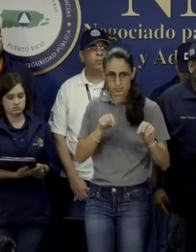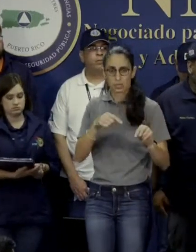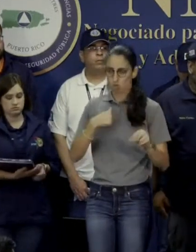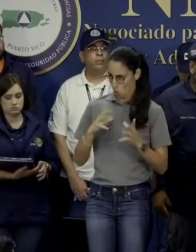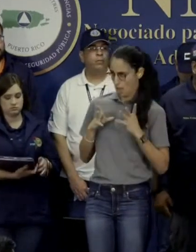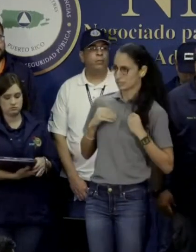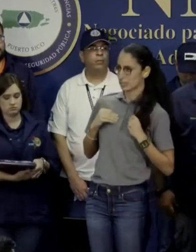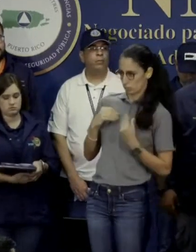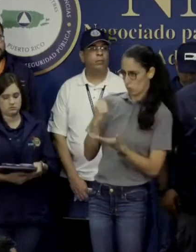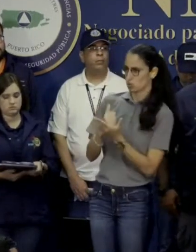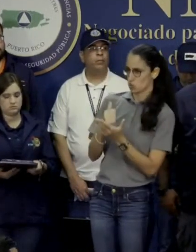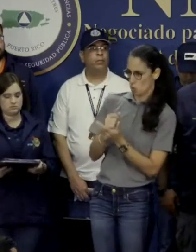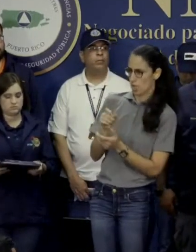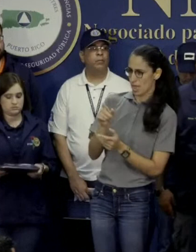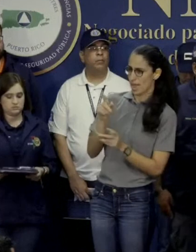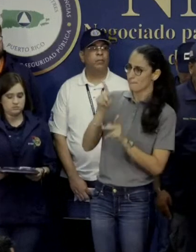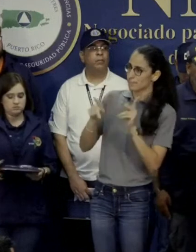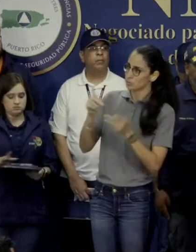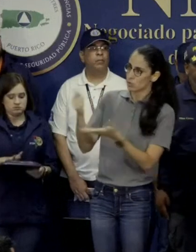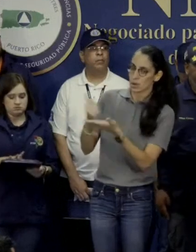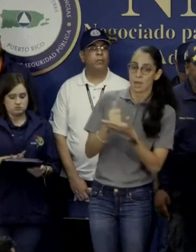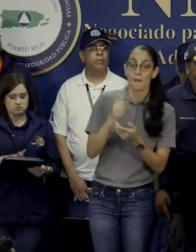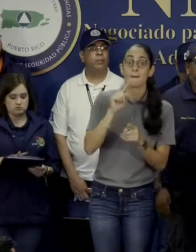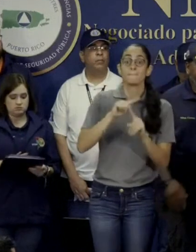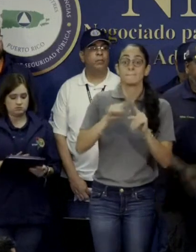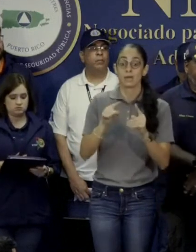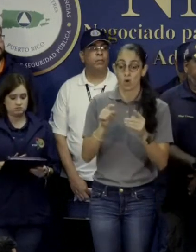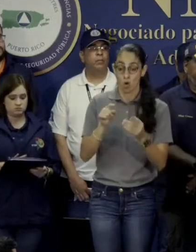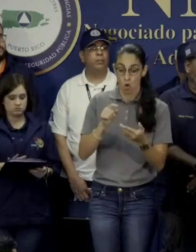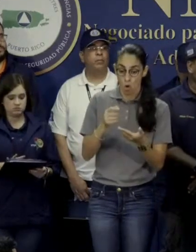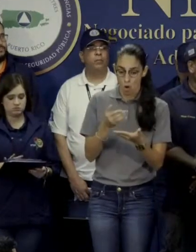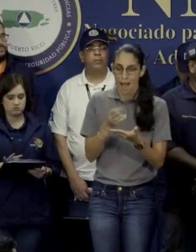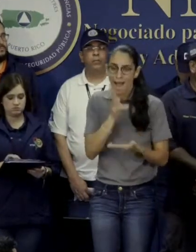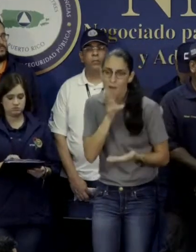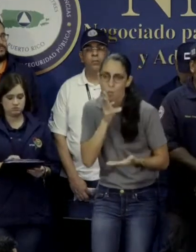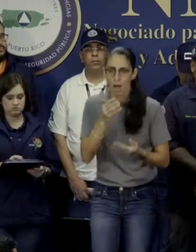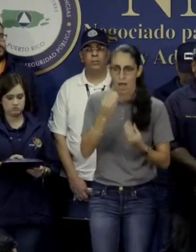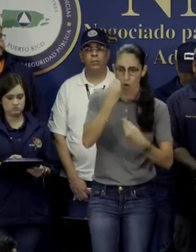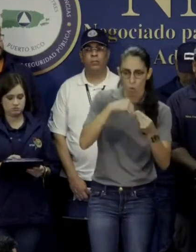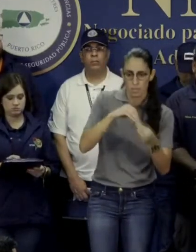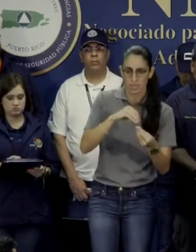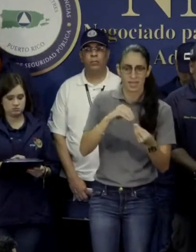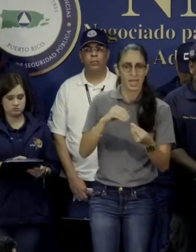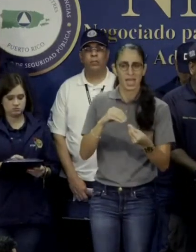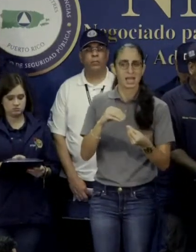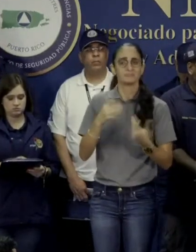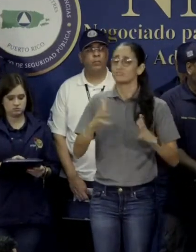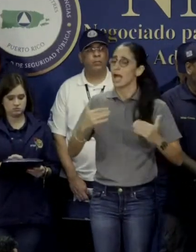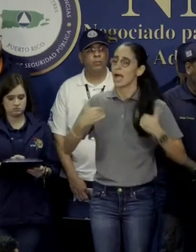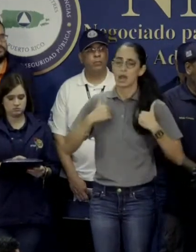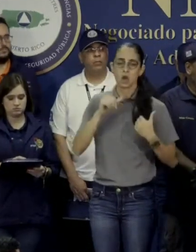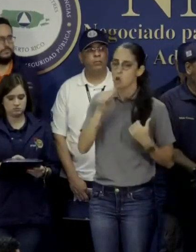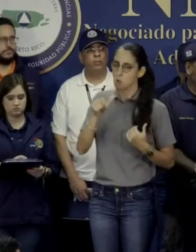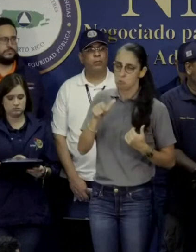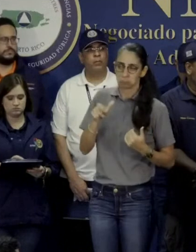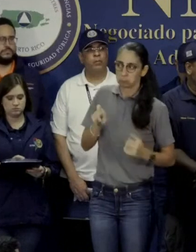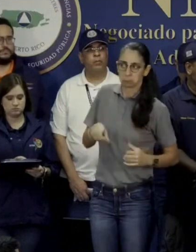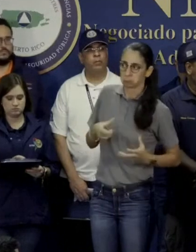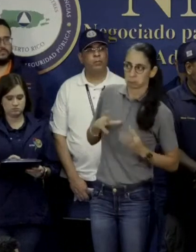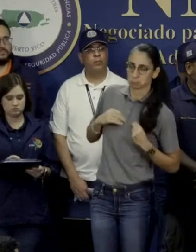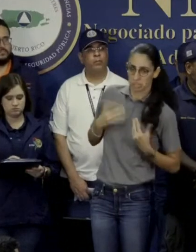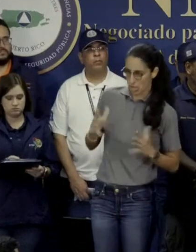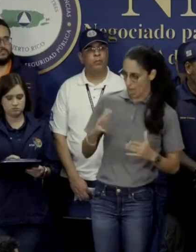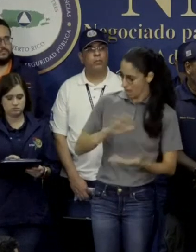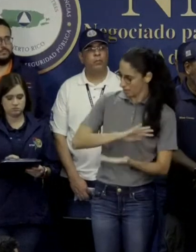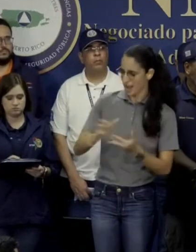de ayuda. Pero en términos de ayuda humanitaria, en este momento dado, no es necesaria. Estamos más que